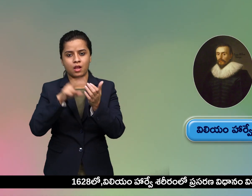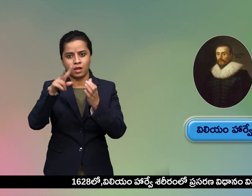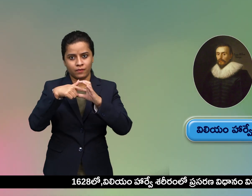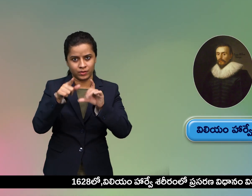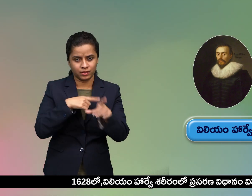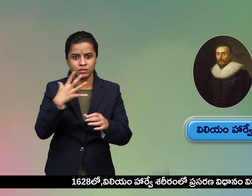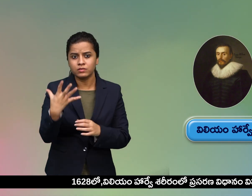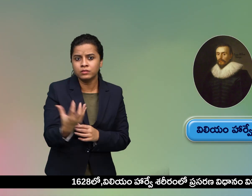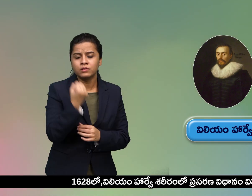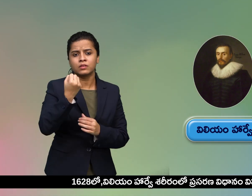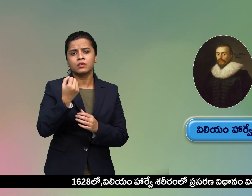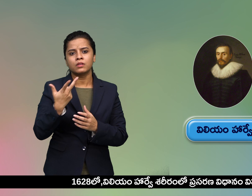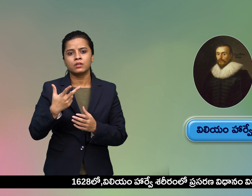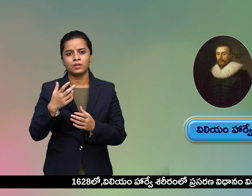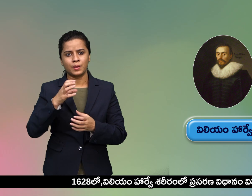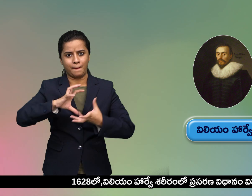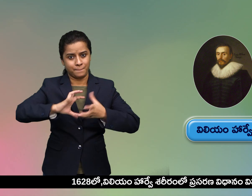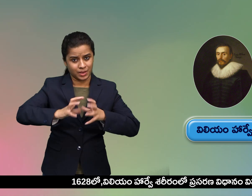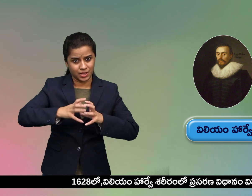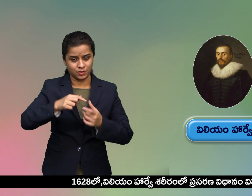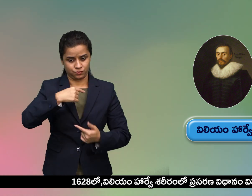శరీరంలో ప్రసరణ విధానం వివరించారు.